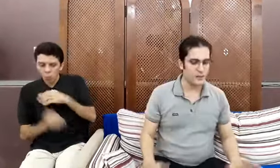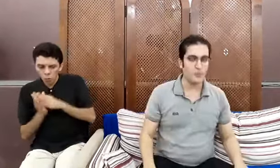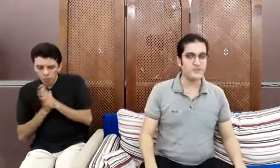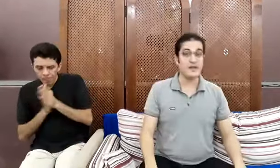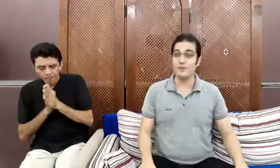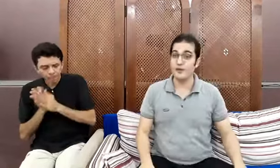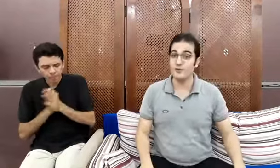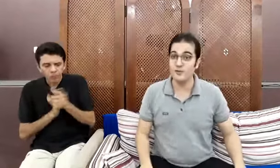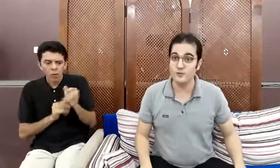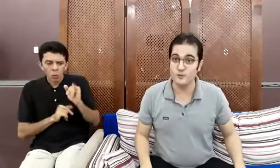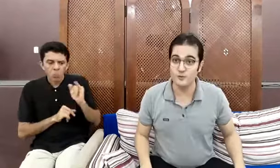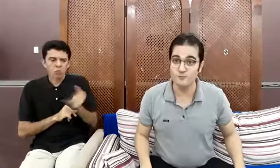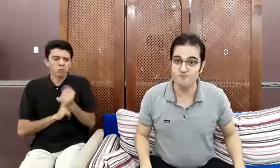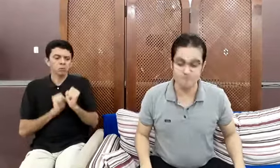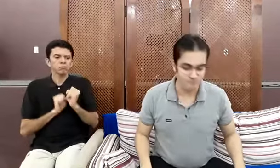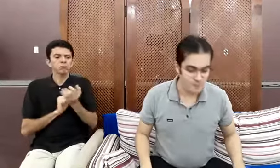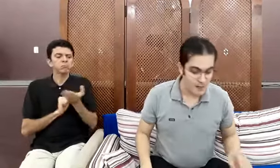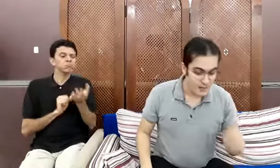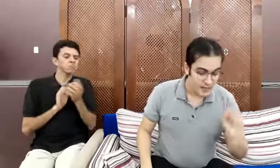peraí, eu posso tirar proveito disso.